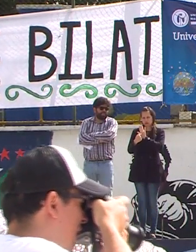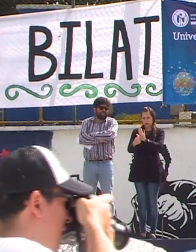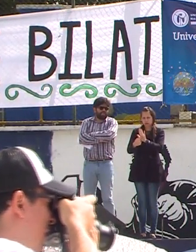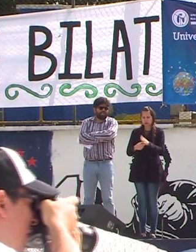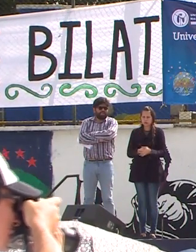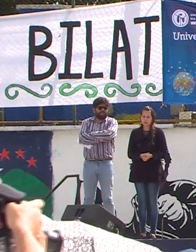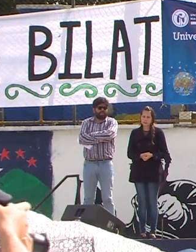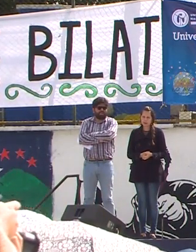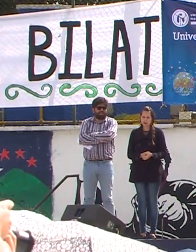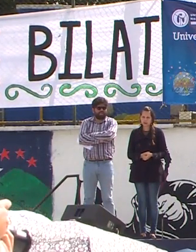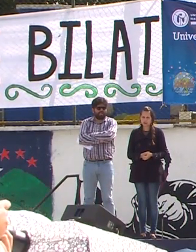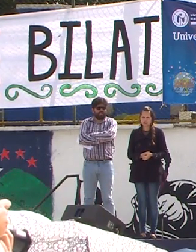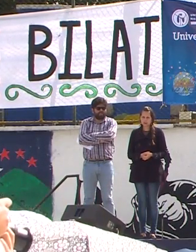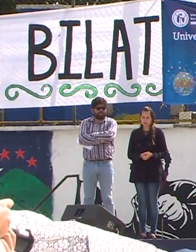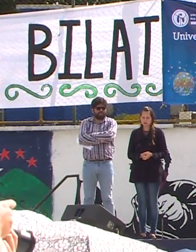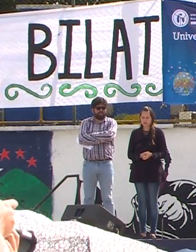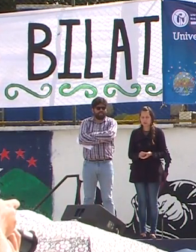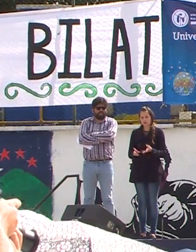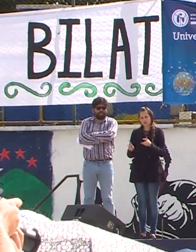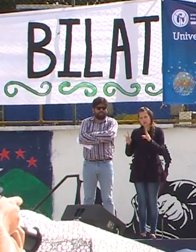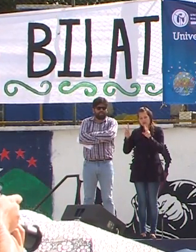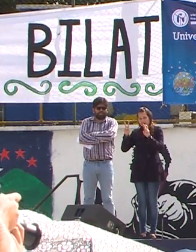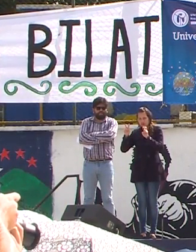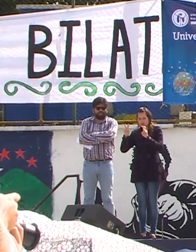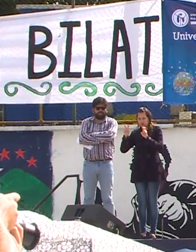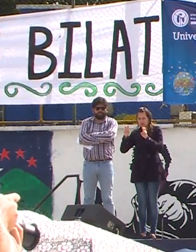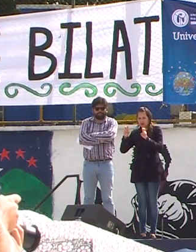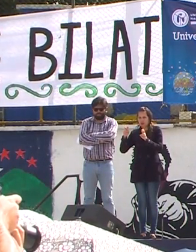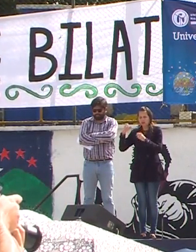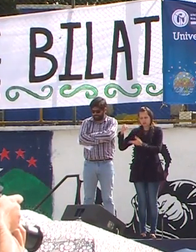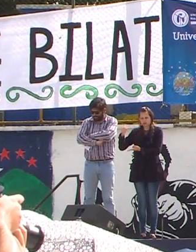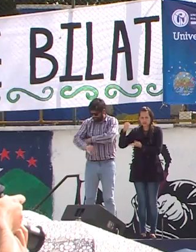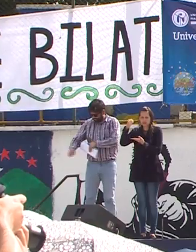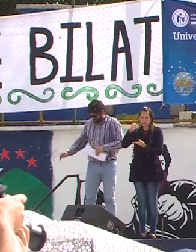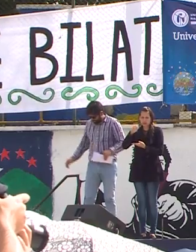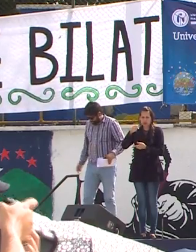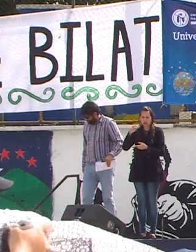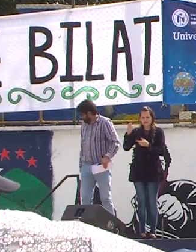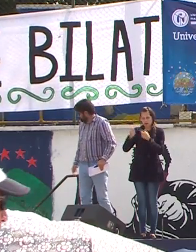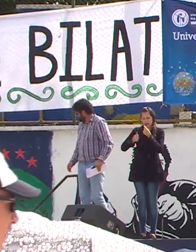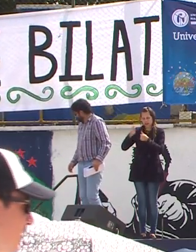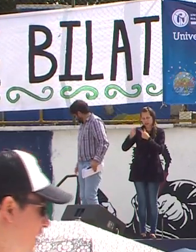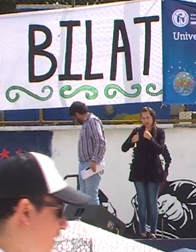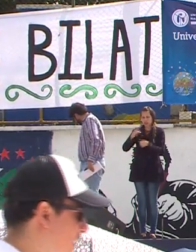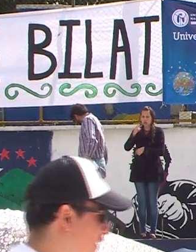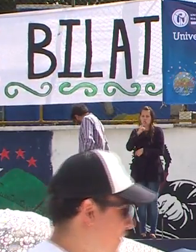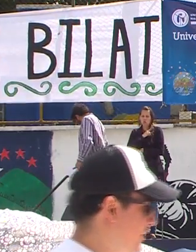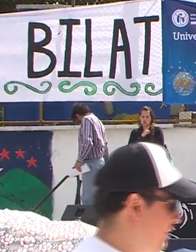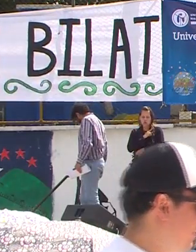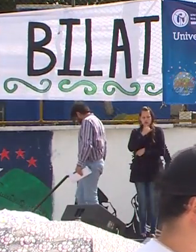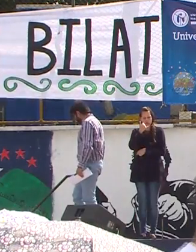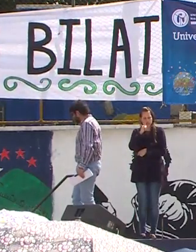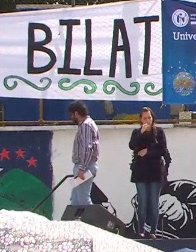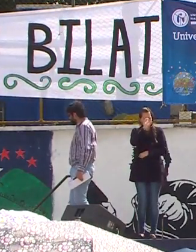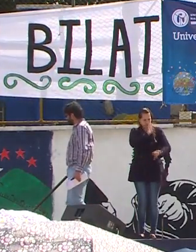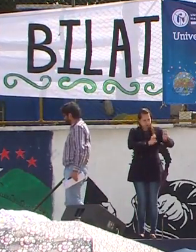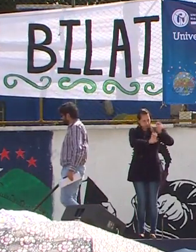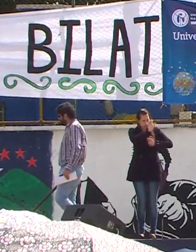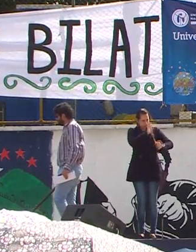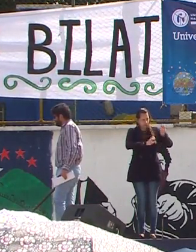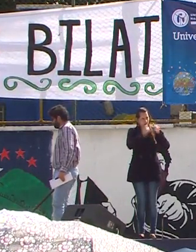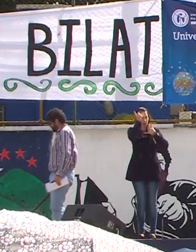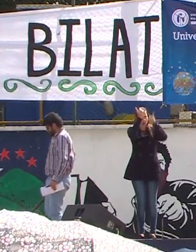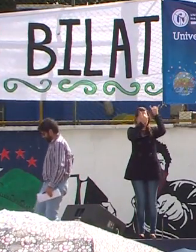En el terreno financiero, la universidad ha sabido defenderse con creatividad y